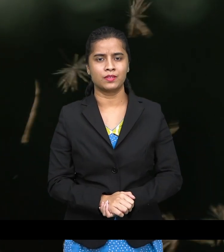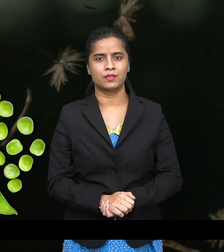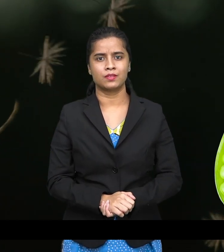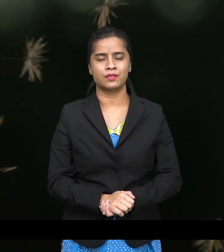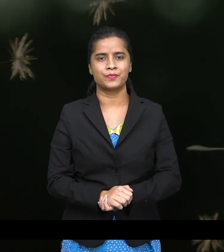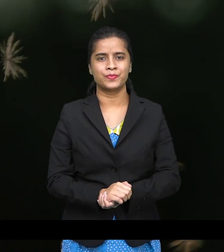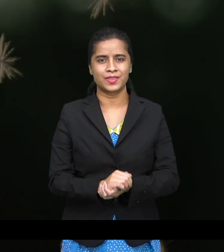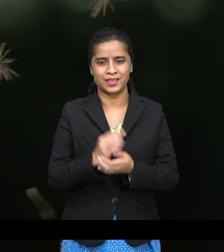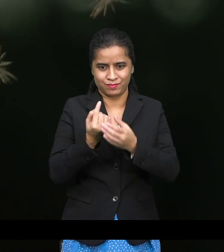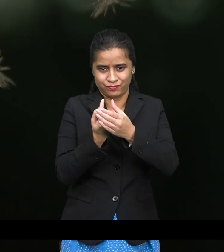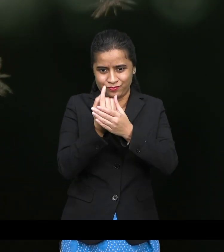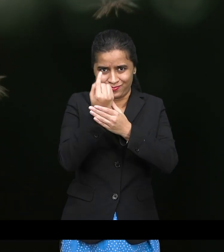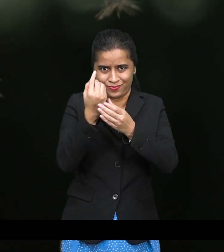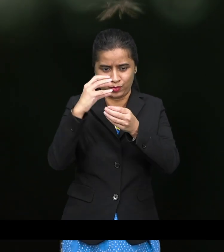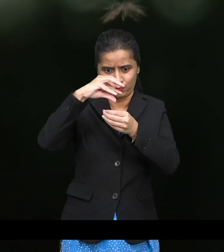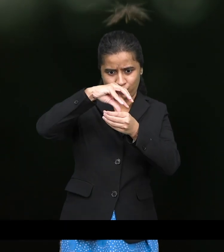நெற்று,